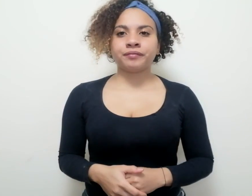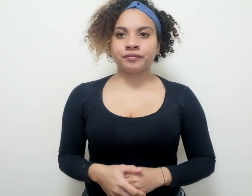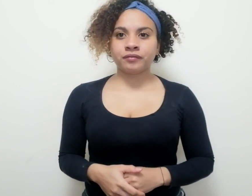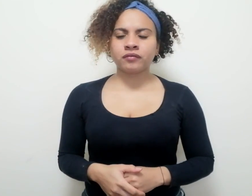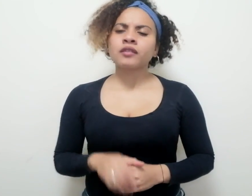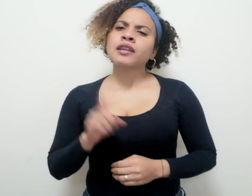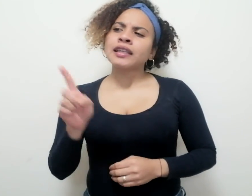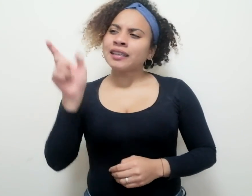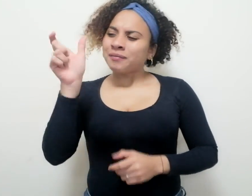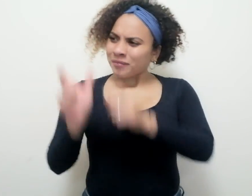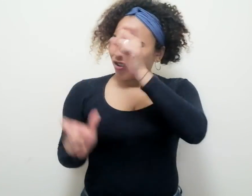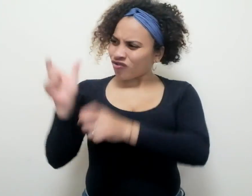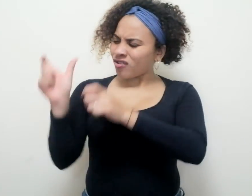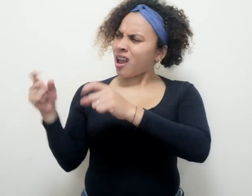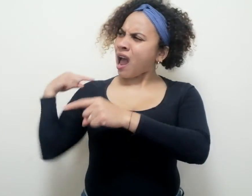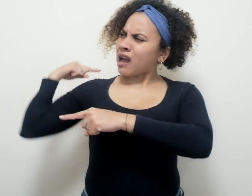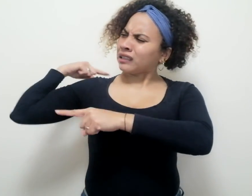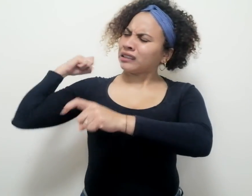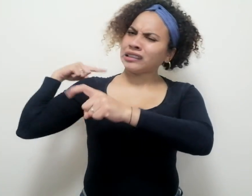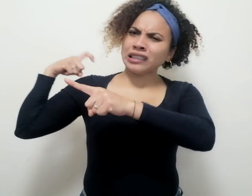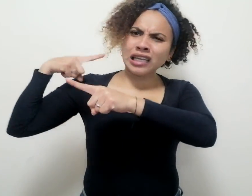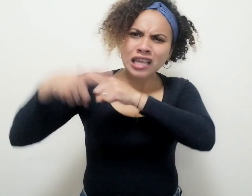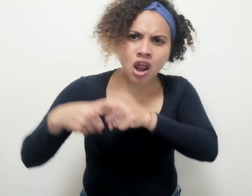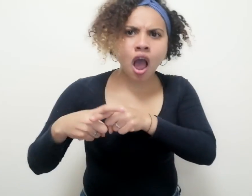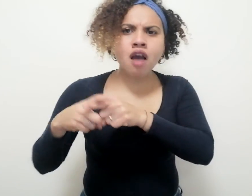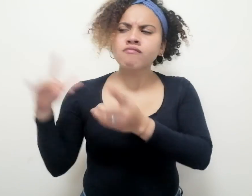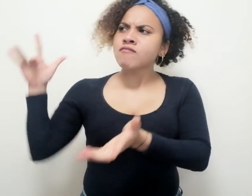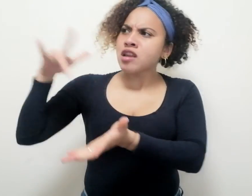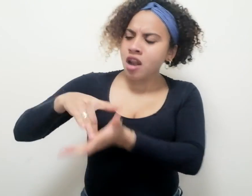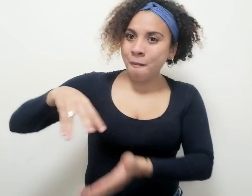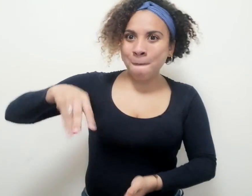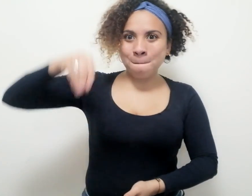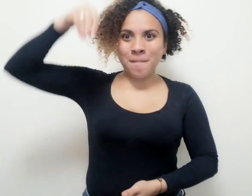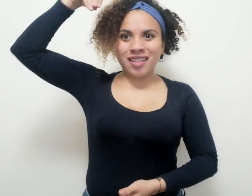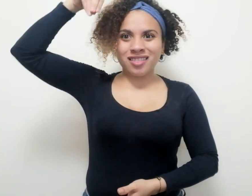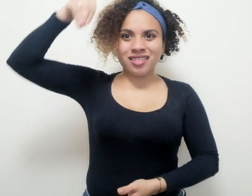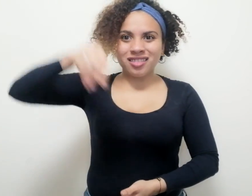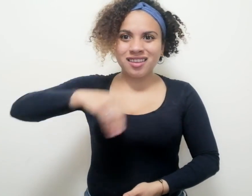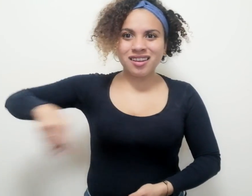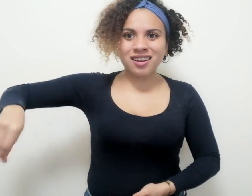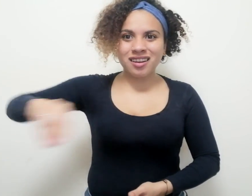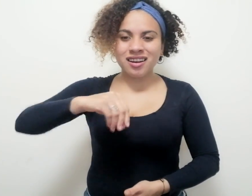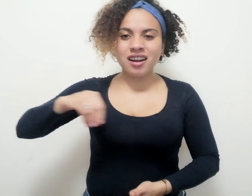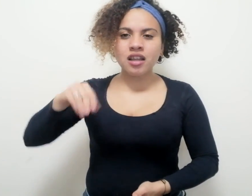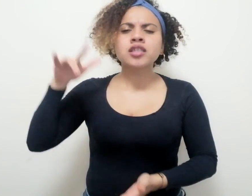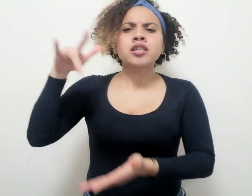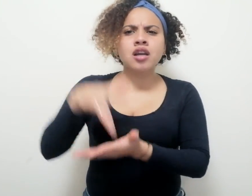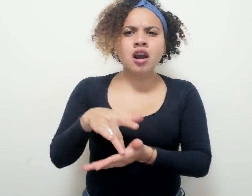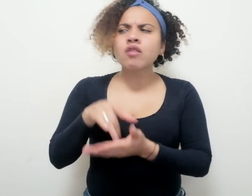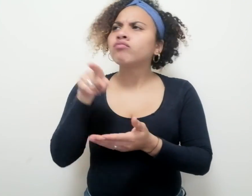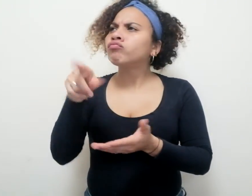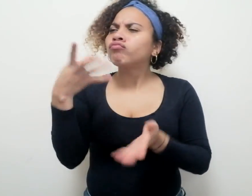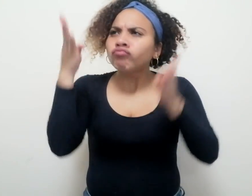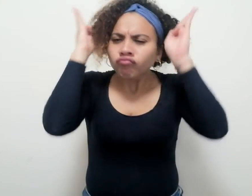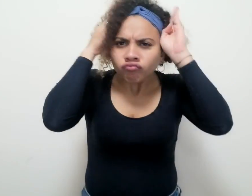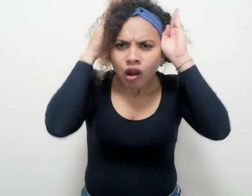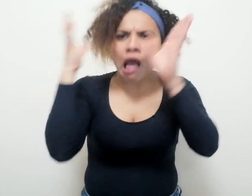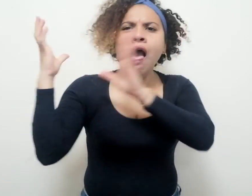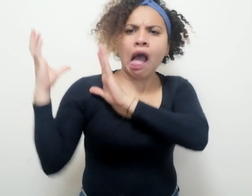Desde quienes hace siglos atravesaron el Magdalena y llegaron al lomo de mula, hasta